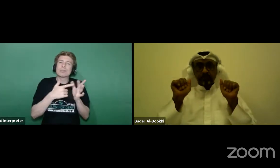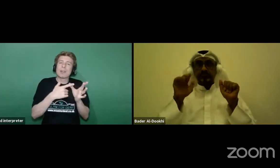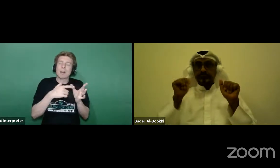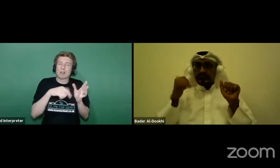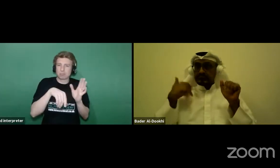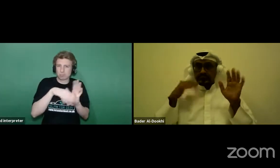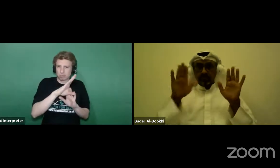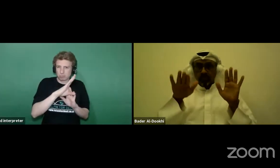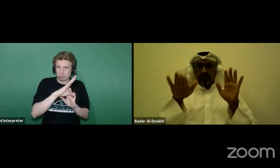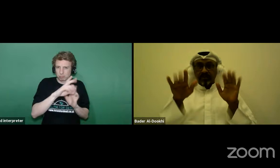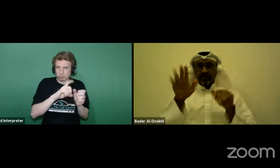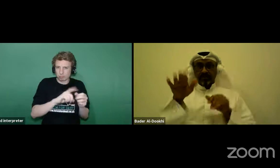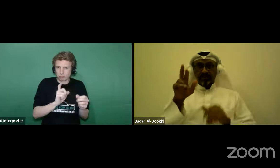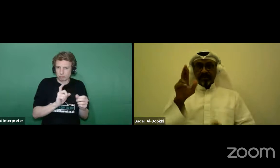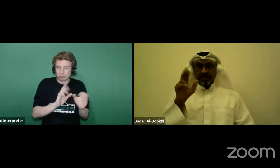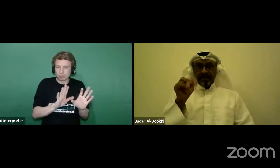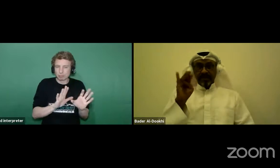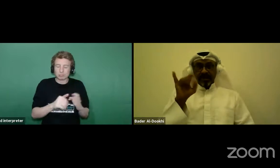موجود.